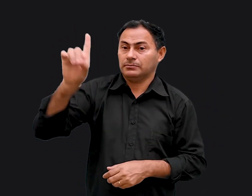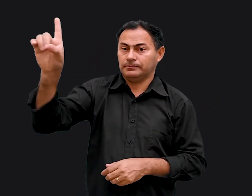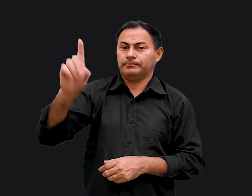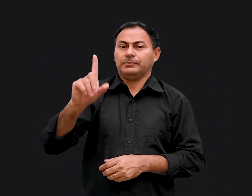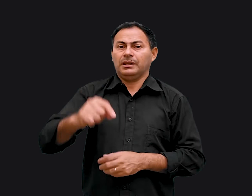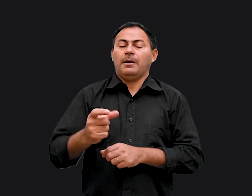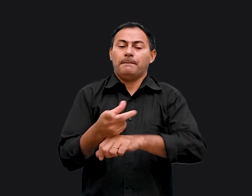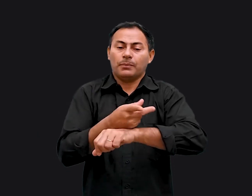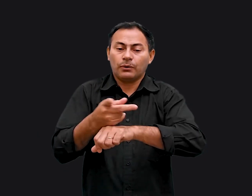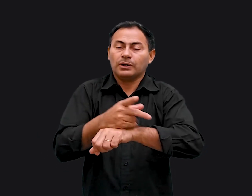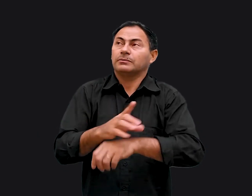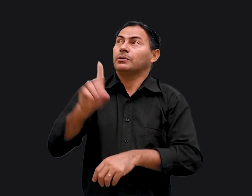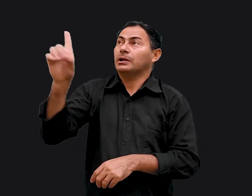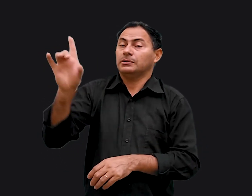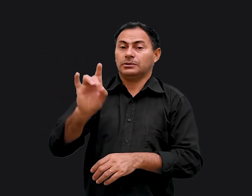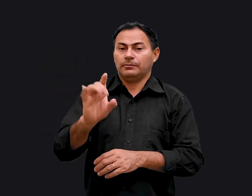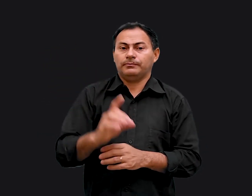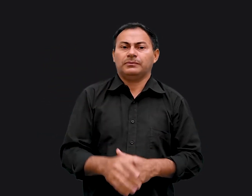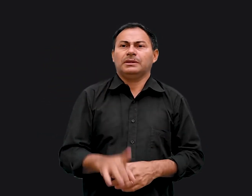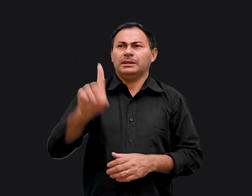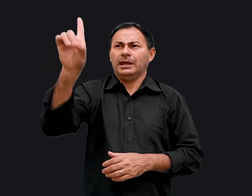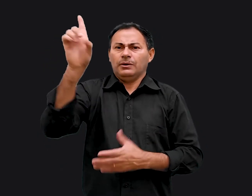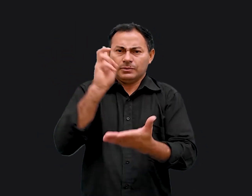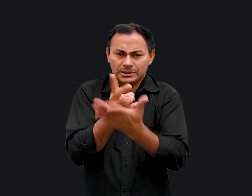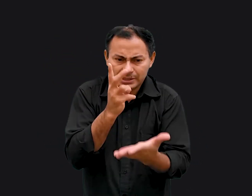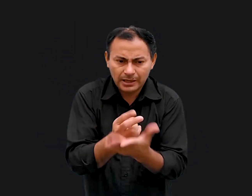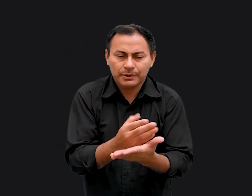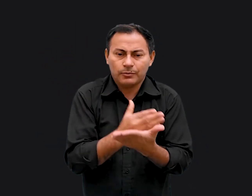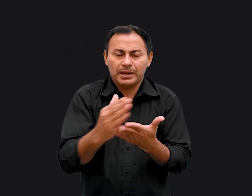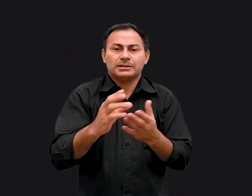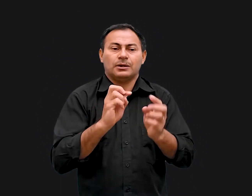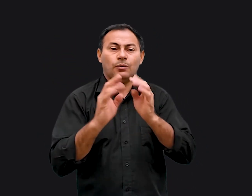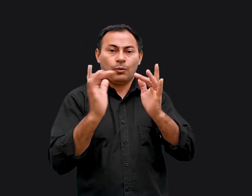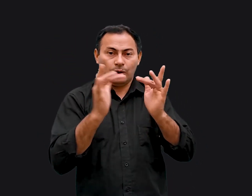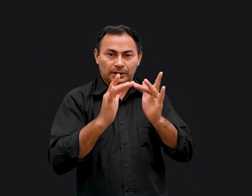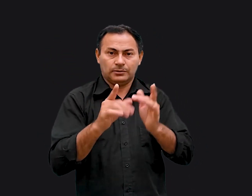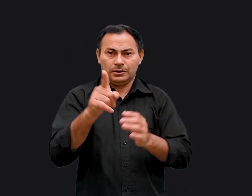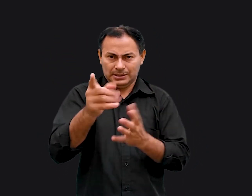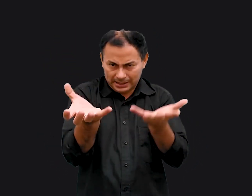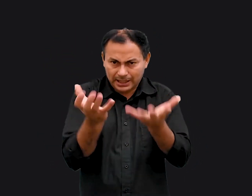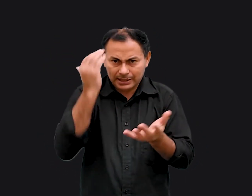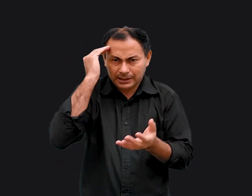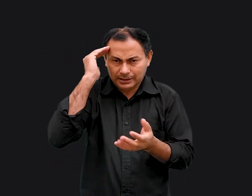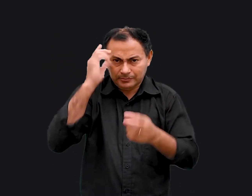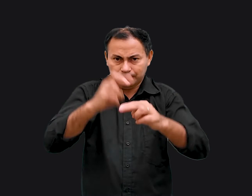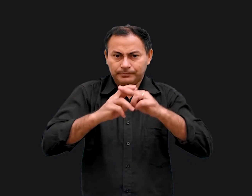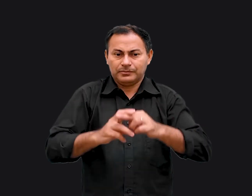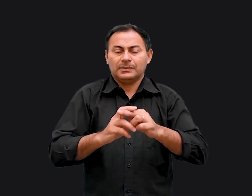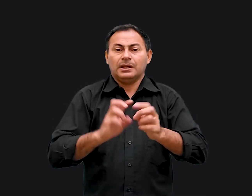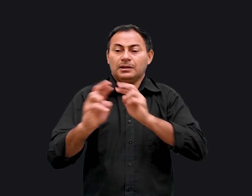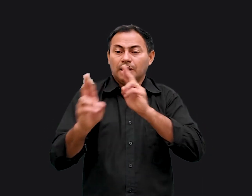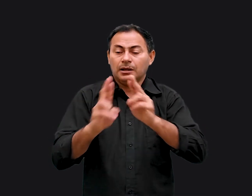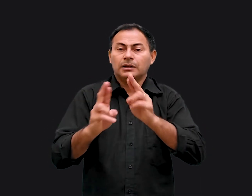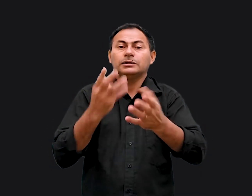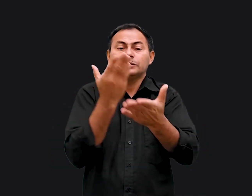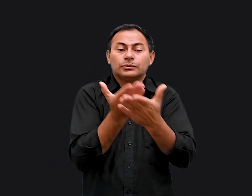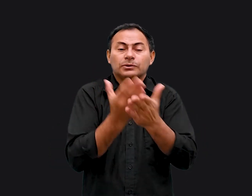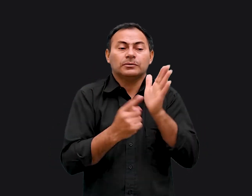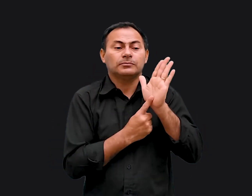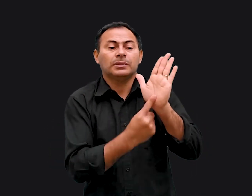Deus que está procurando por ele. Deus sempre inicia a relação. Se você quiser entender os aspectos dessa relação, estude as aparições